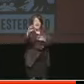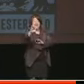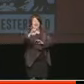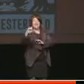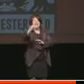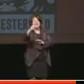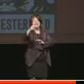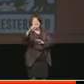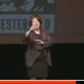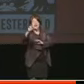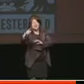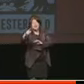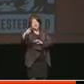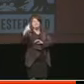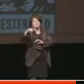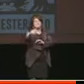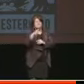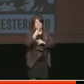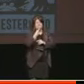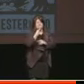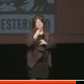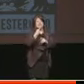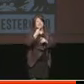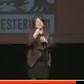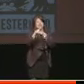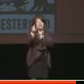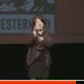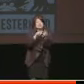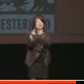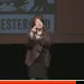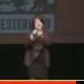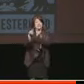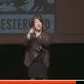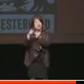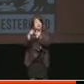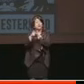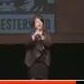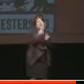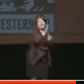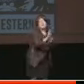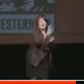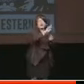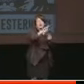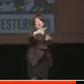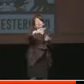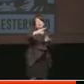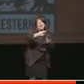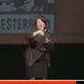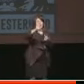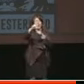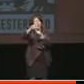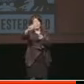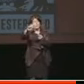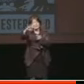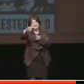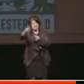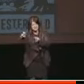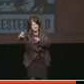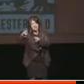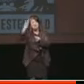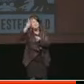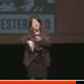Franco Solano Lopez era il disegnatore dell'Eternauta ma a bottega da Franco Solano Lopez ci andava un